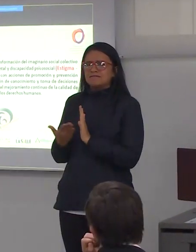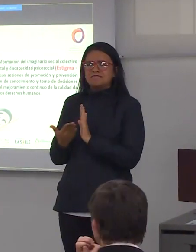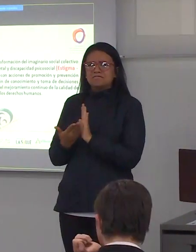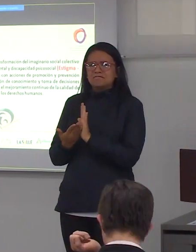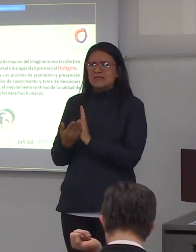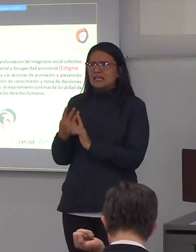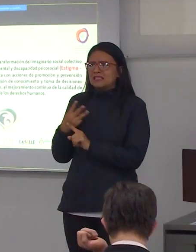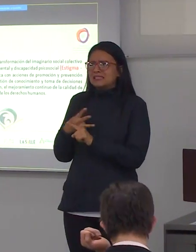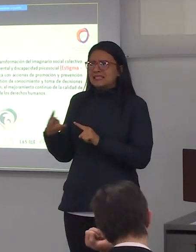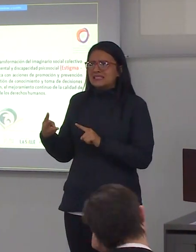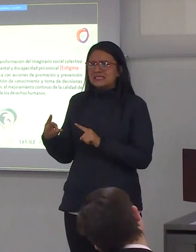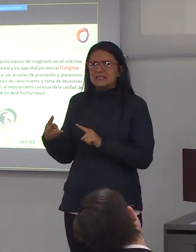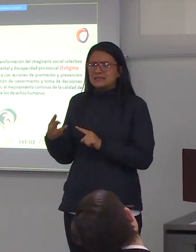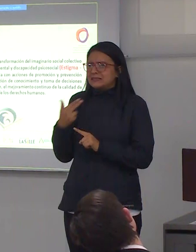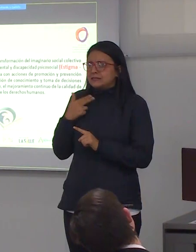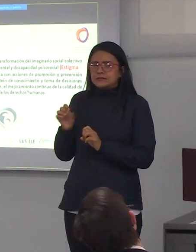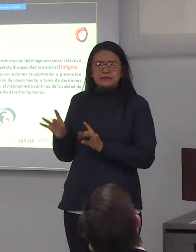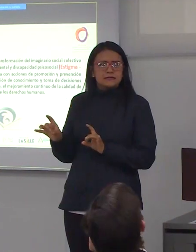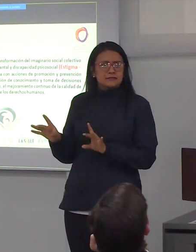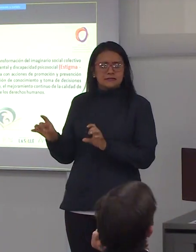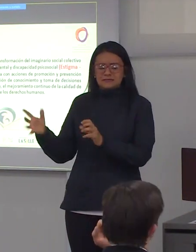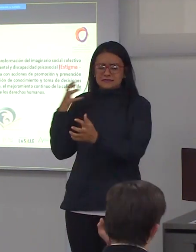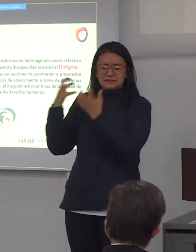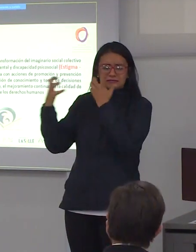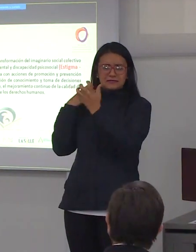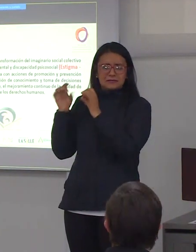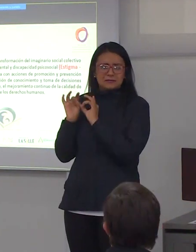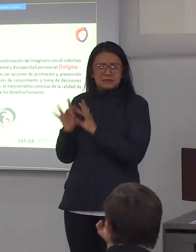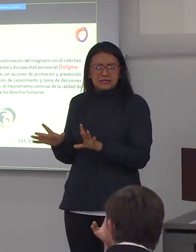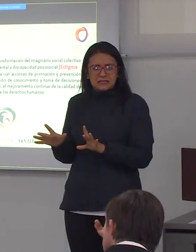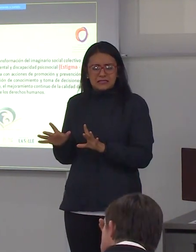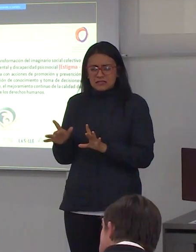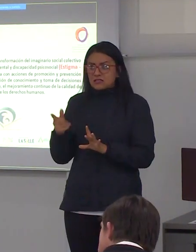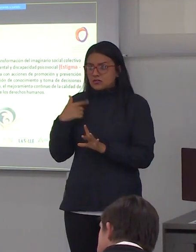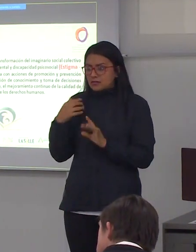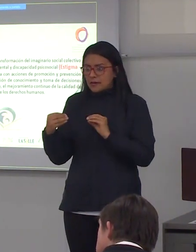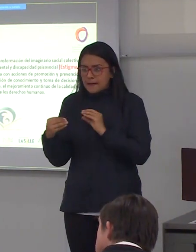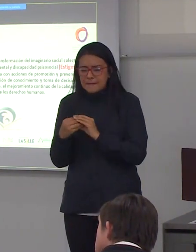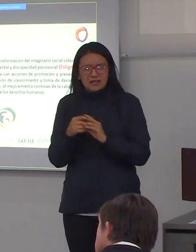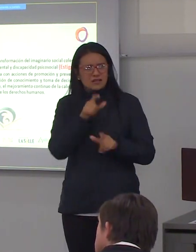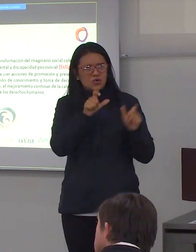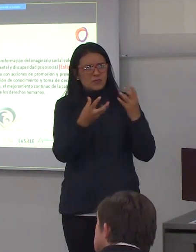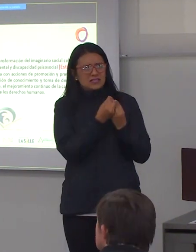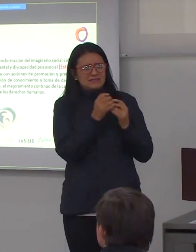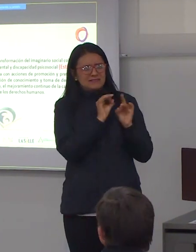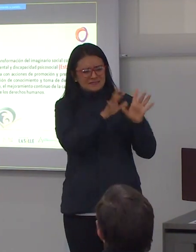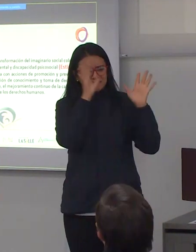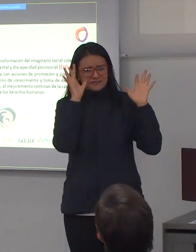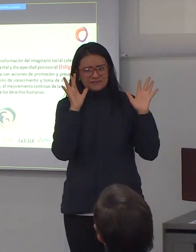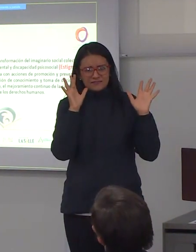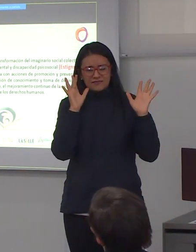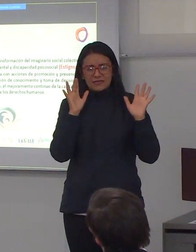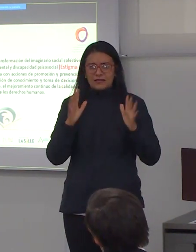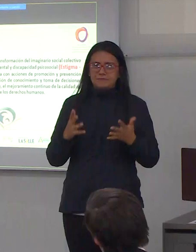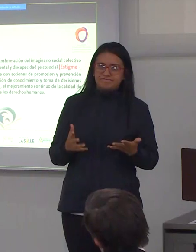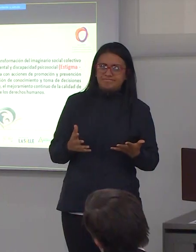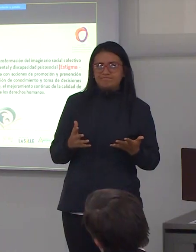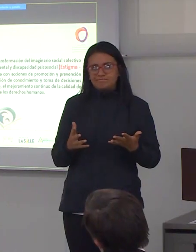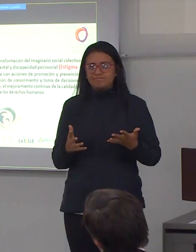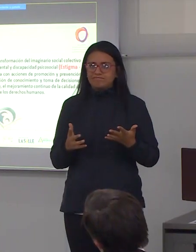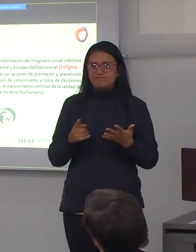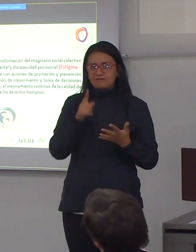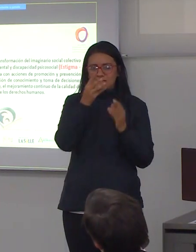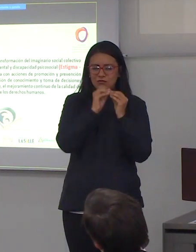tres semanas del semestre porque no me aguanté ni me aguanté ni me aguantaron cierto entonces son esas